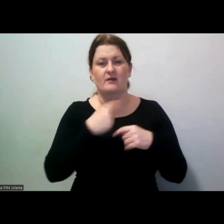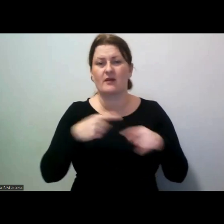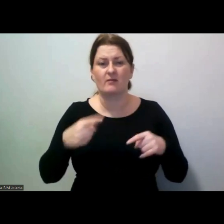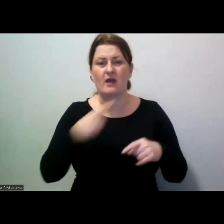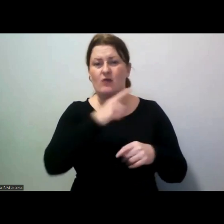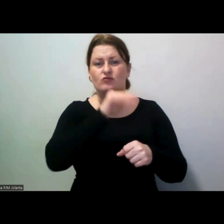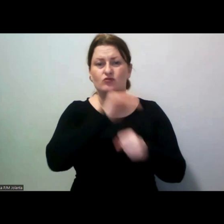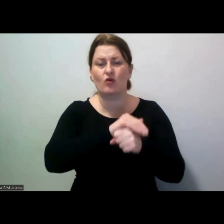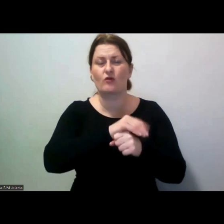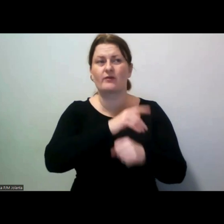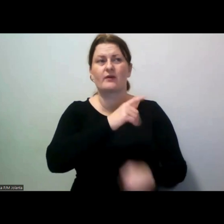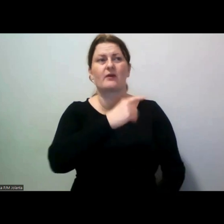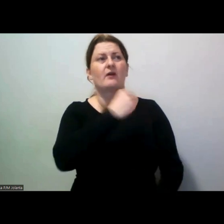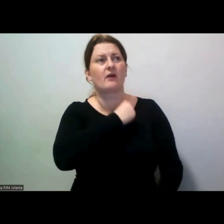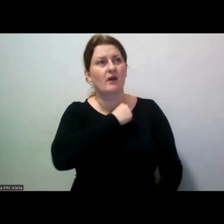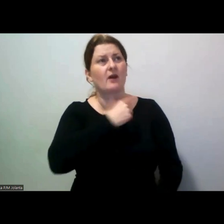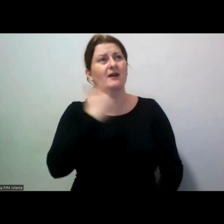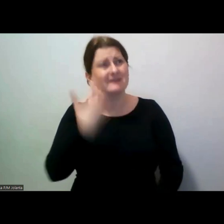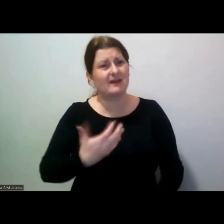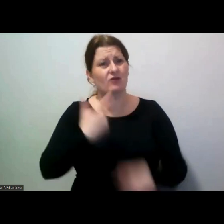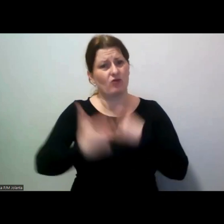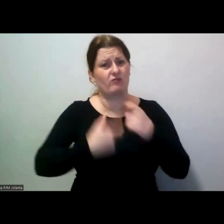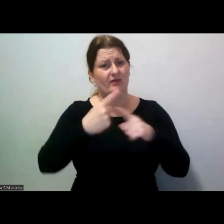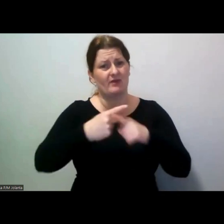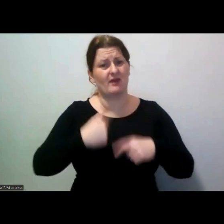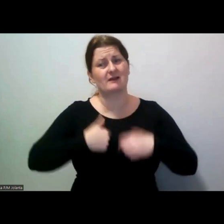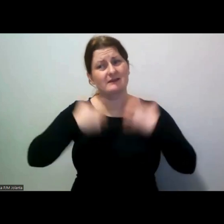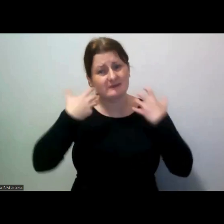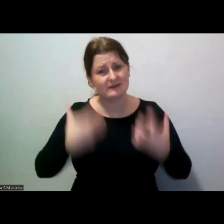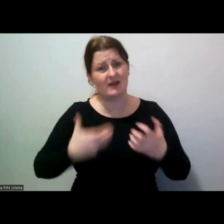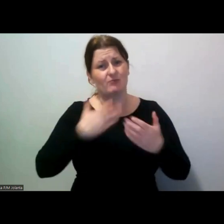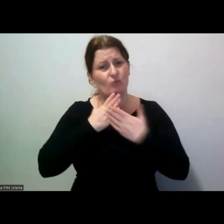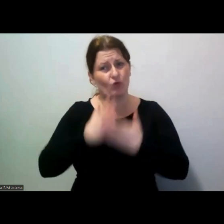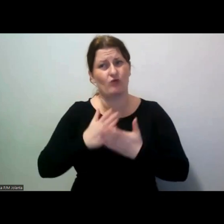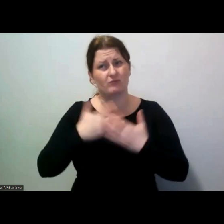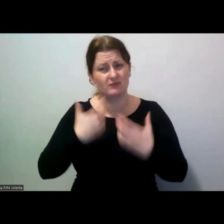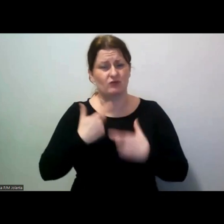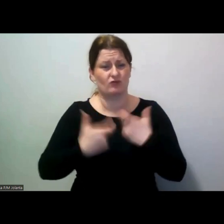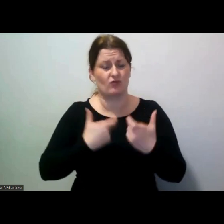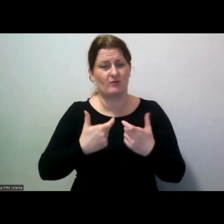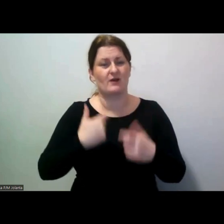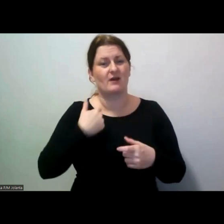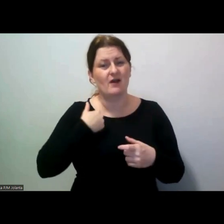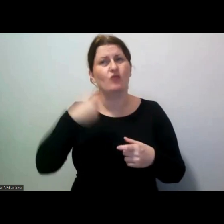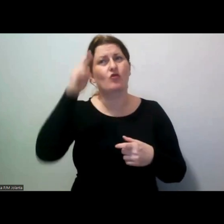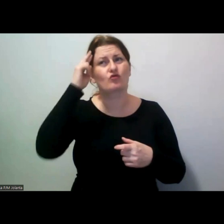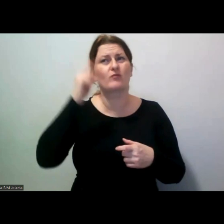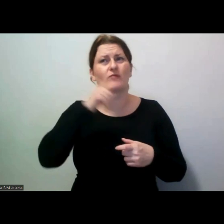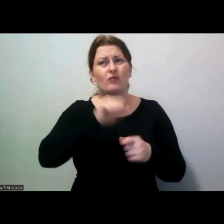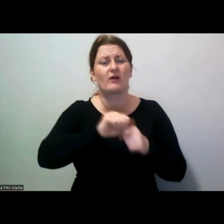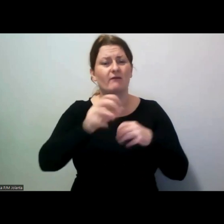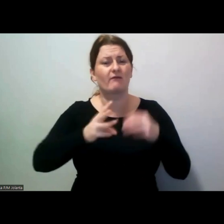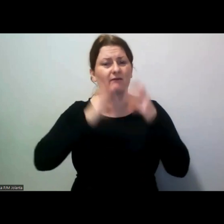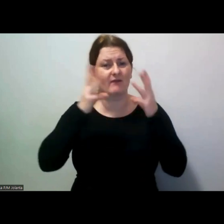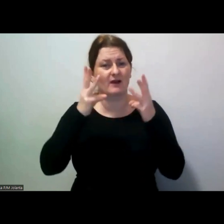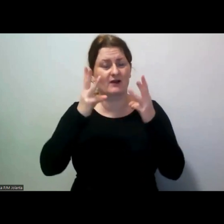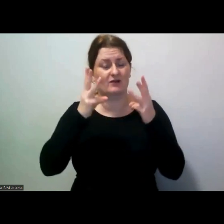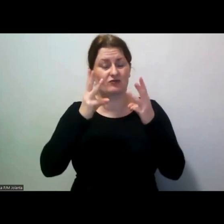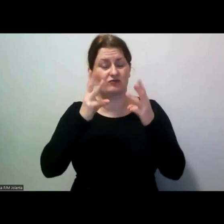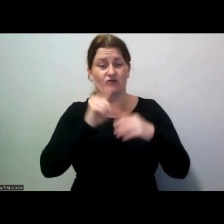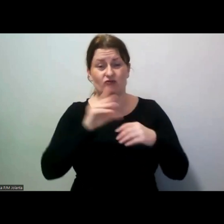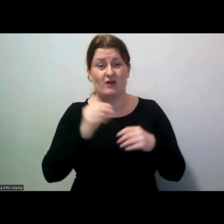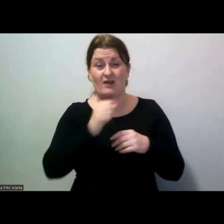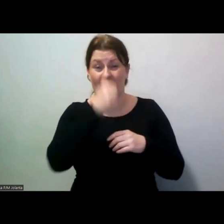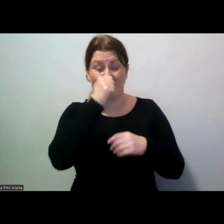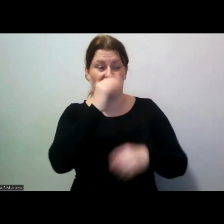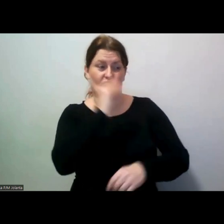do mnie, proszę pani, ale ja chcę ten test wypełnić, bo ja bym też chciała, czy chciał pomóc, bo rozumiem, jakie to jest ważne. Do tego stopnia, że w jednej